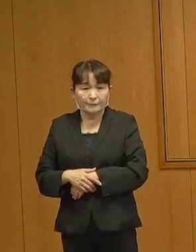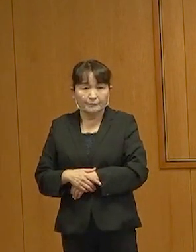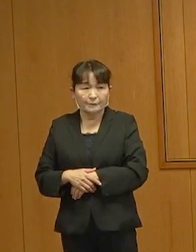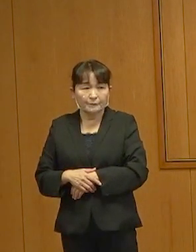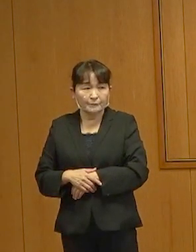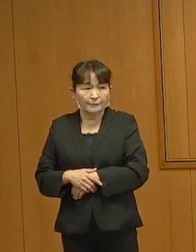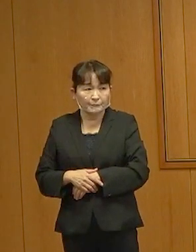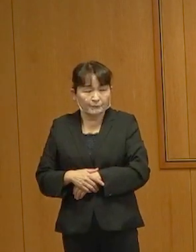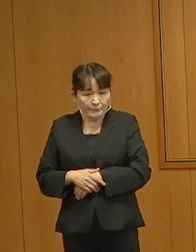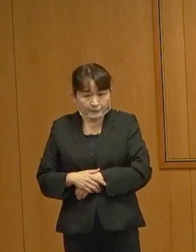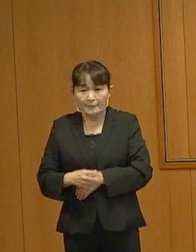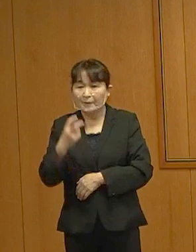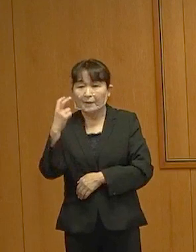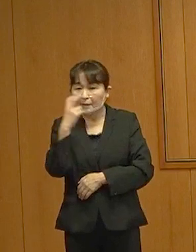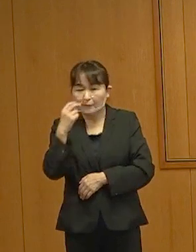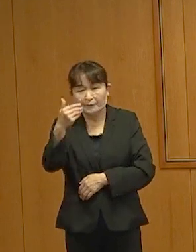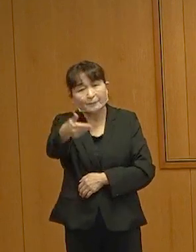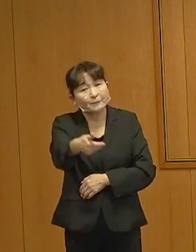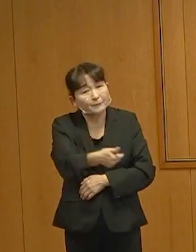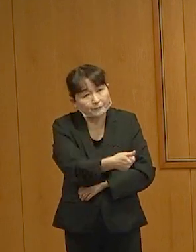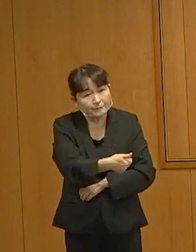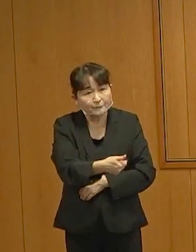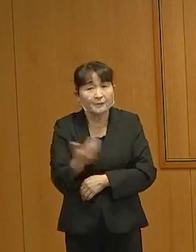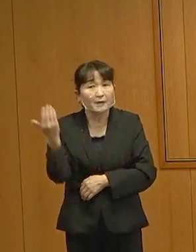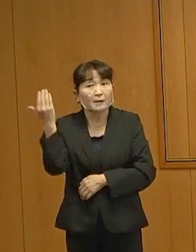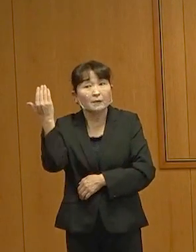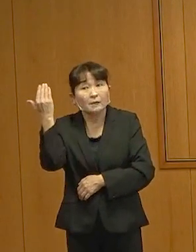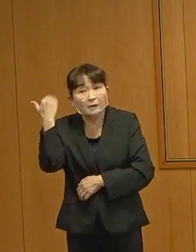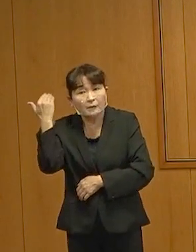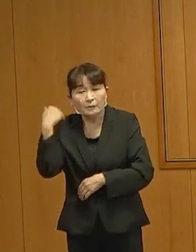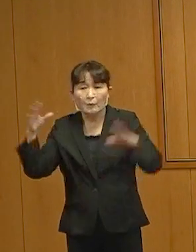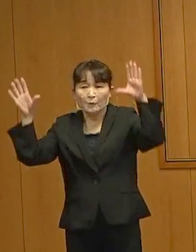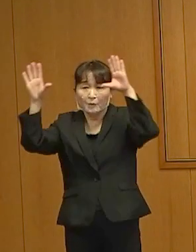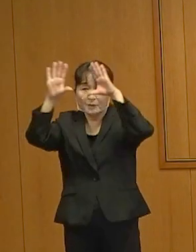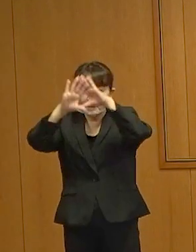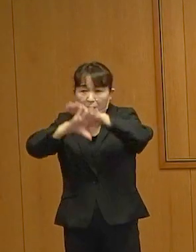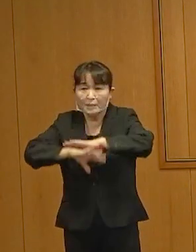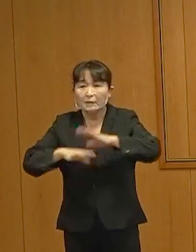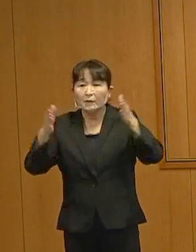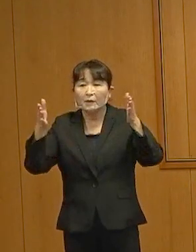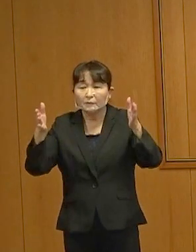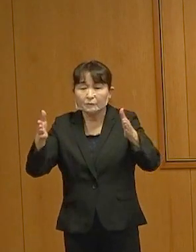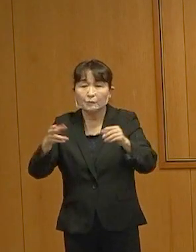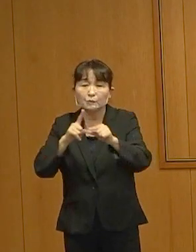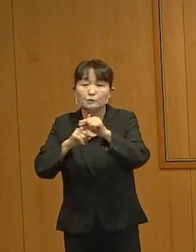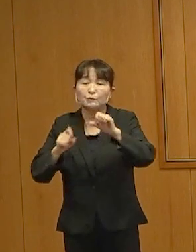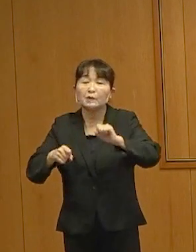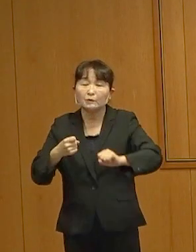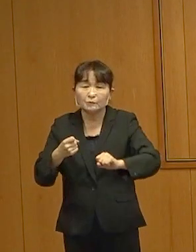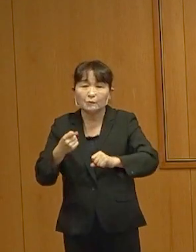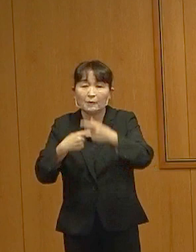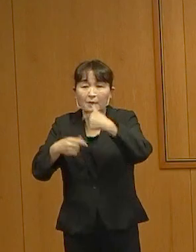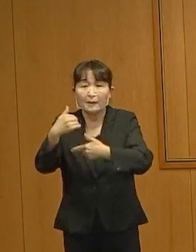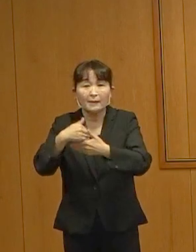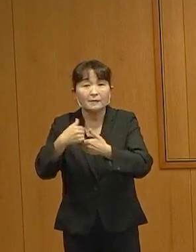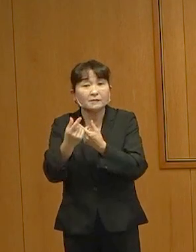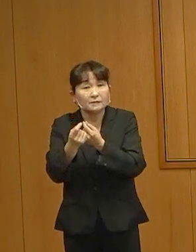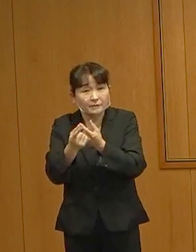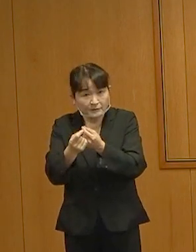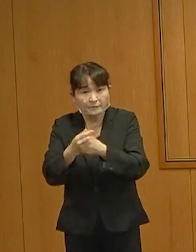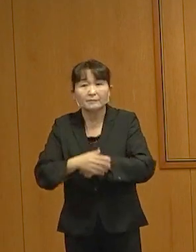すみません、1点確認なんですけども、先ほどの夜間中学の話で、まあ、